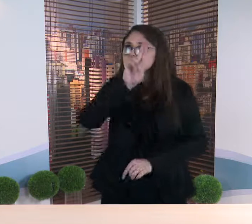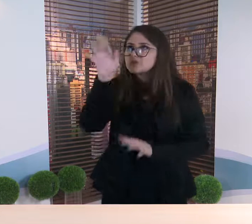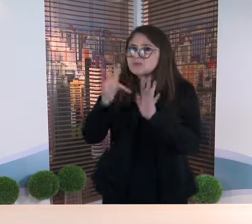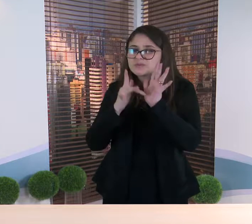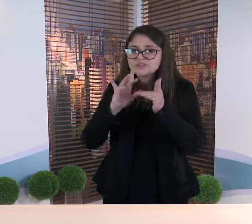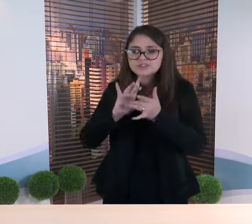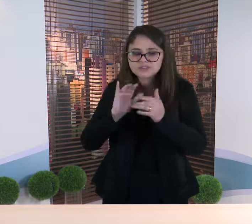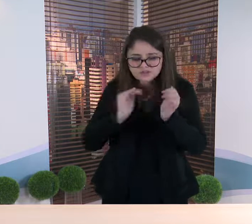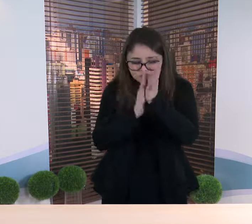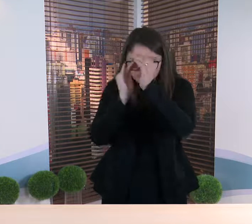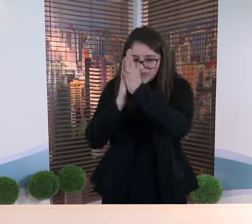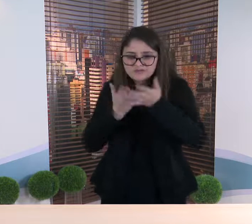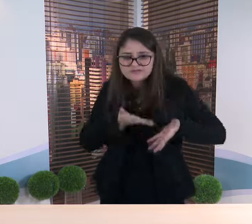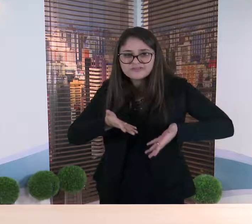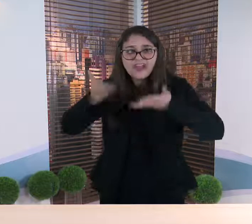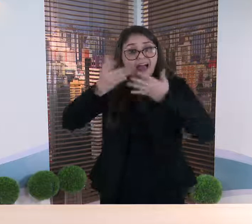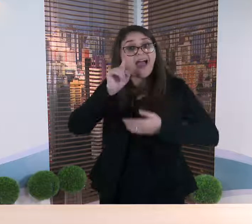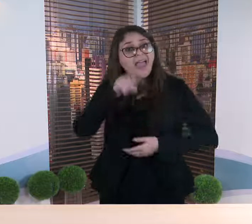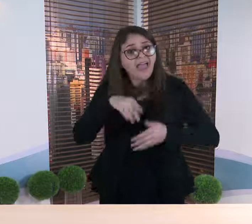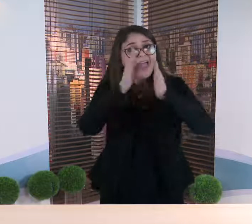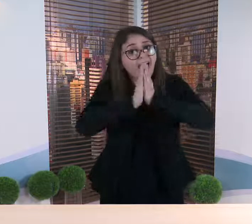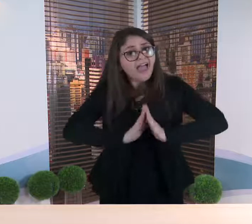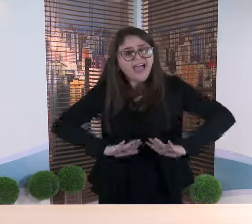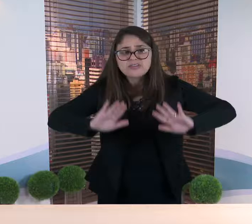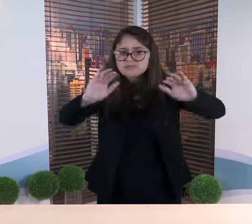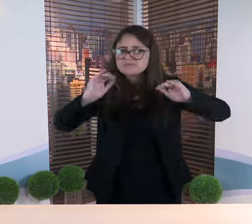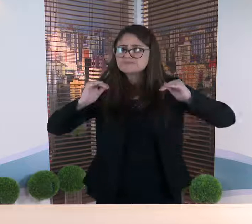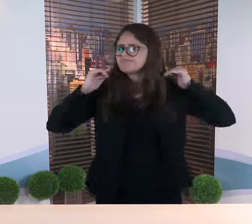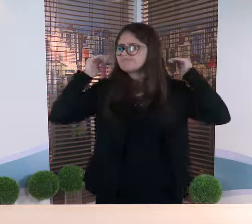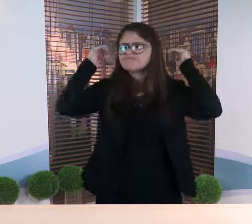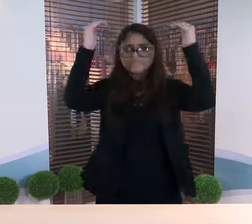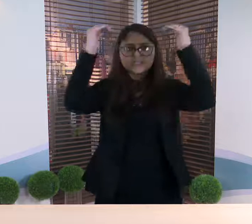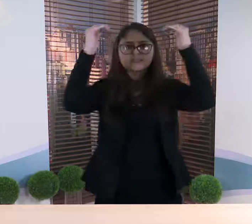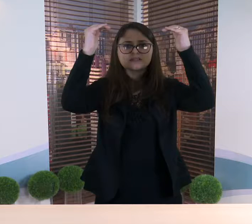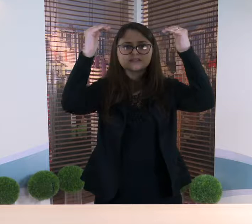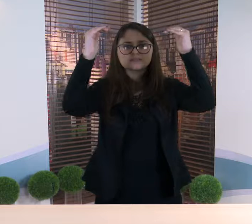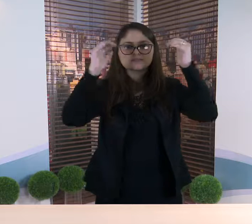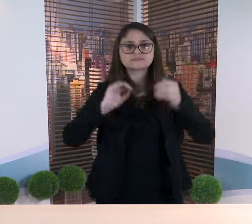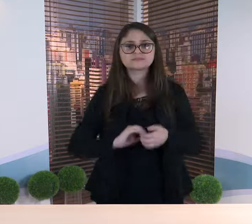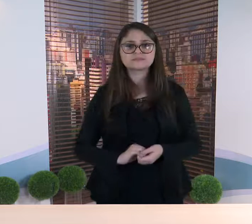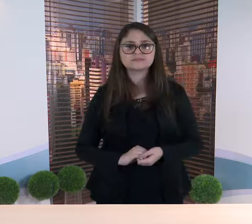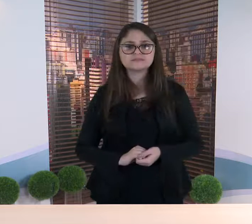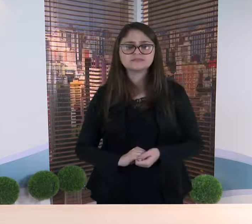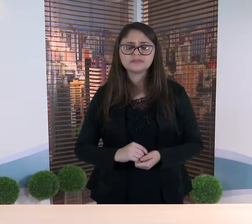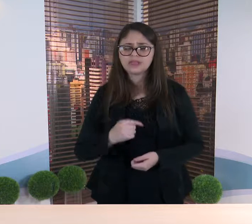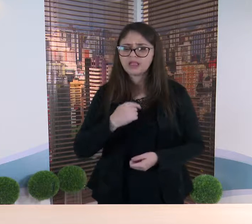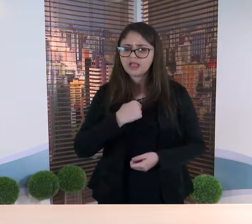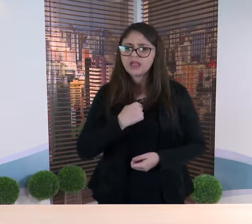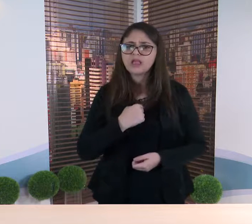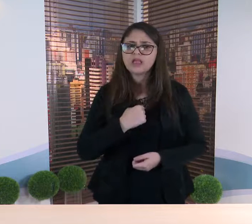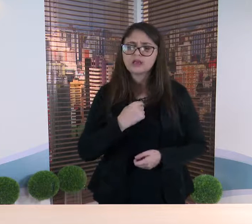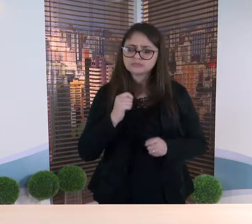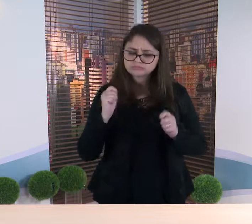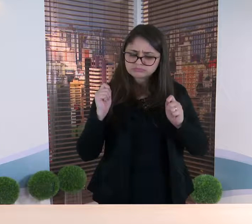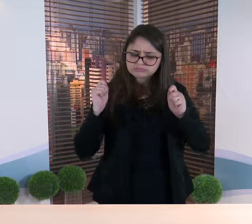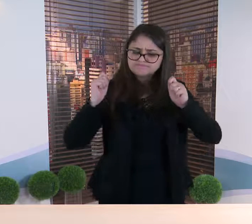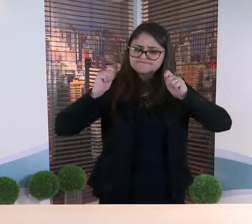seja louvado. Isso é adoração no mais alto nível. Possa Deus nos